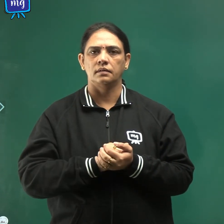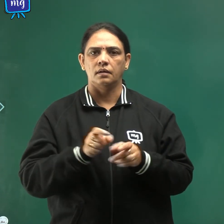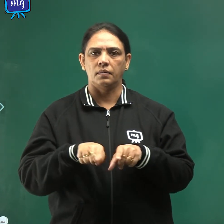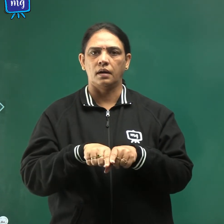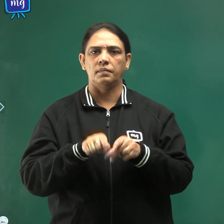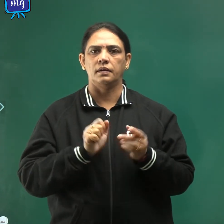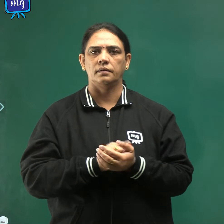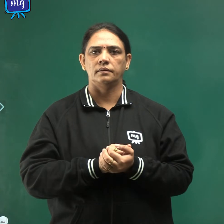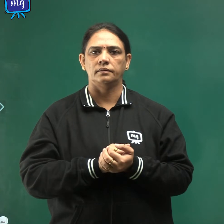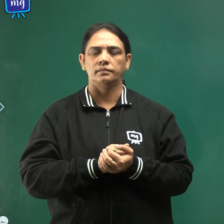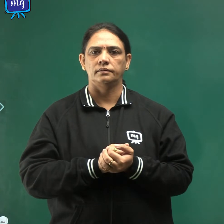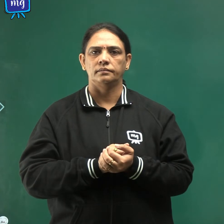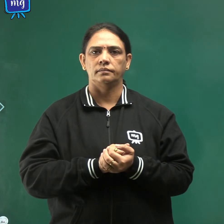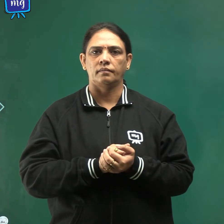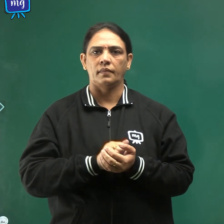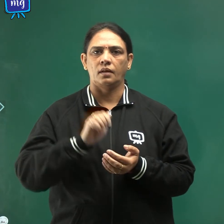बराबर